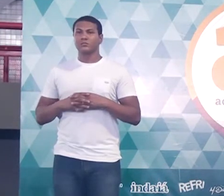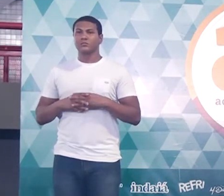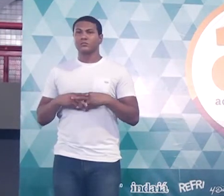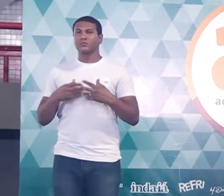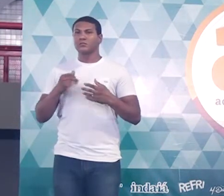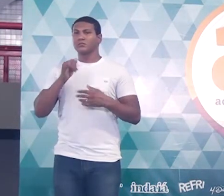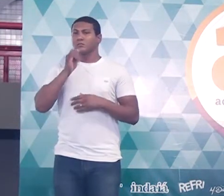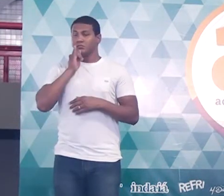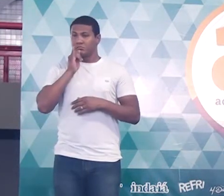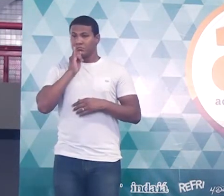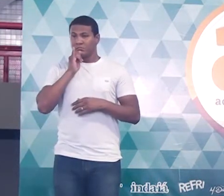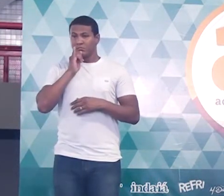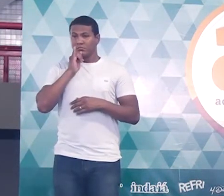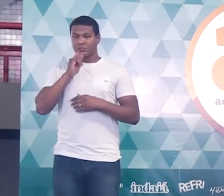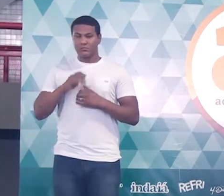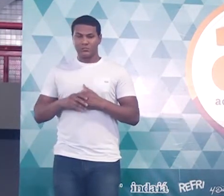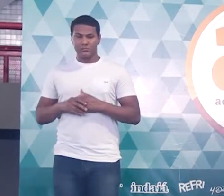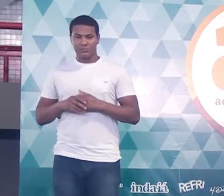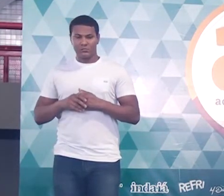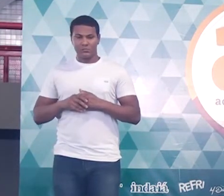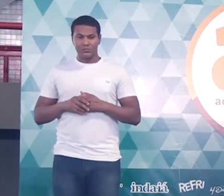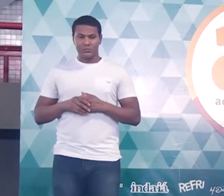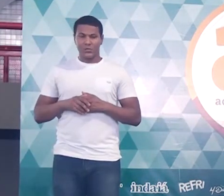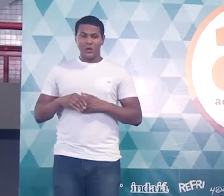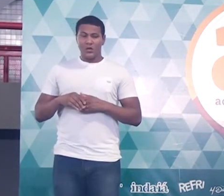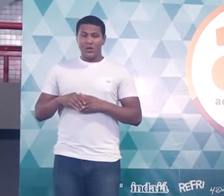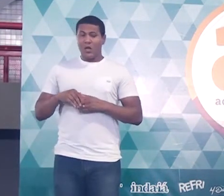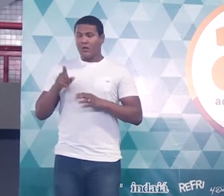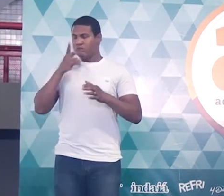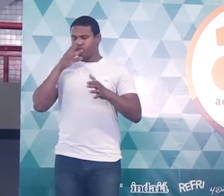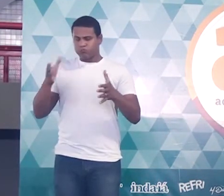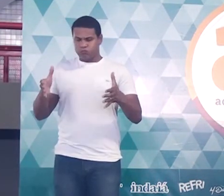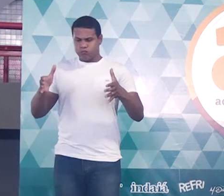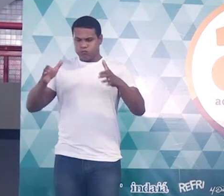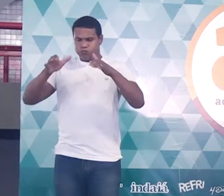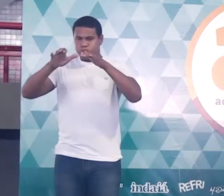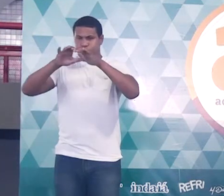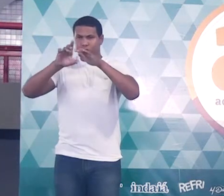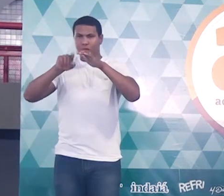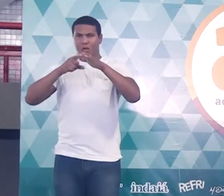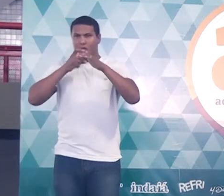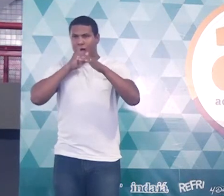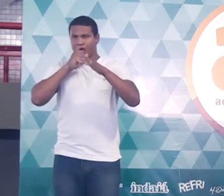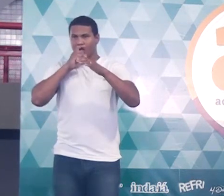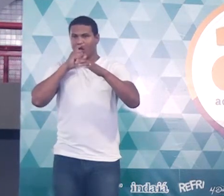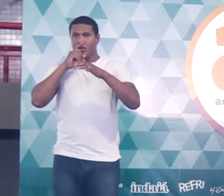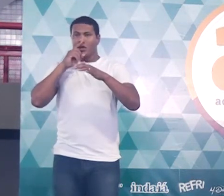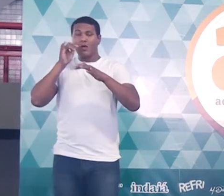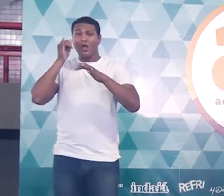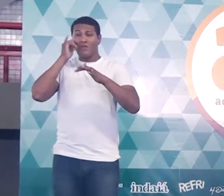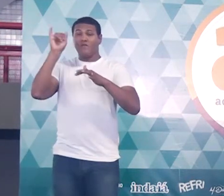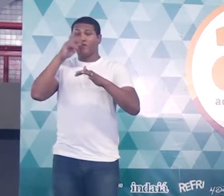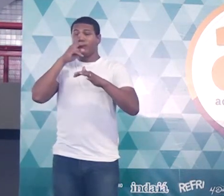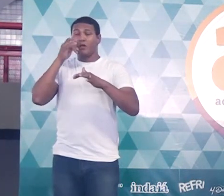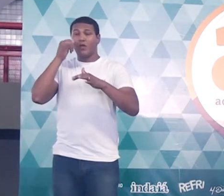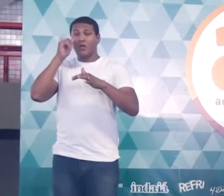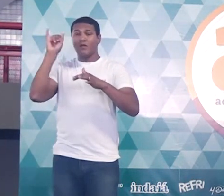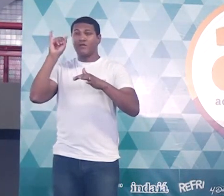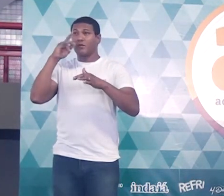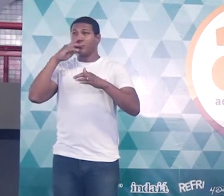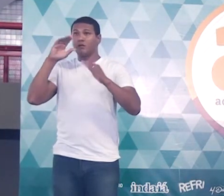Exemplo 1. Os iglus, embora feitos de gelo, impedem a condução de calor para o meio externo, elevando assim a sua temperatura